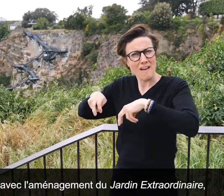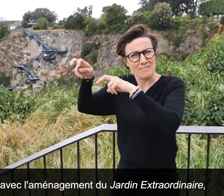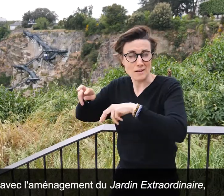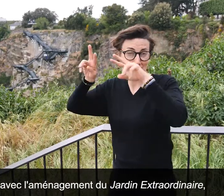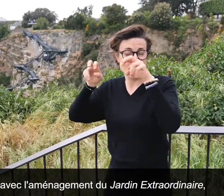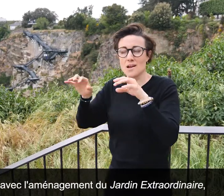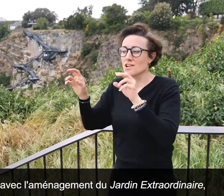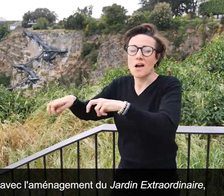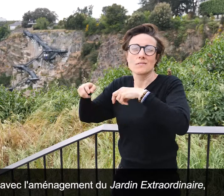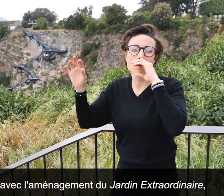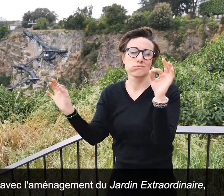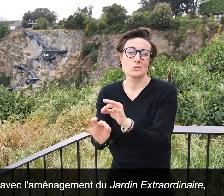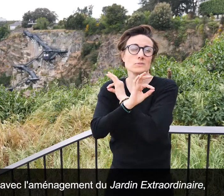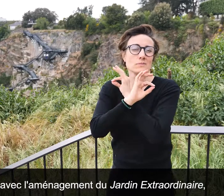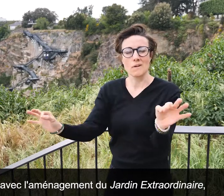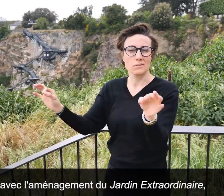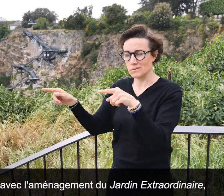avec l'aménagement du jardin extraordinaire